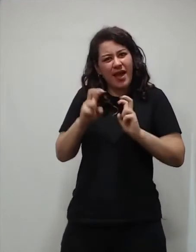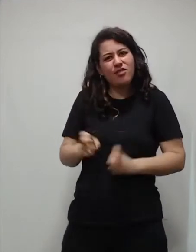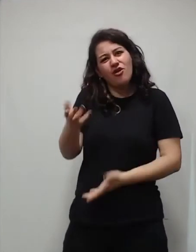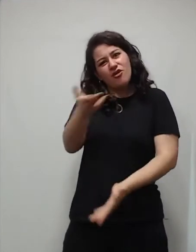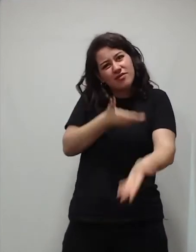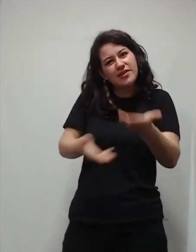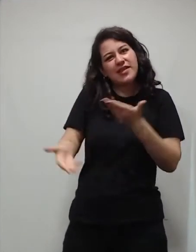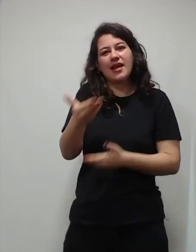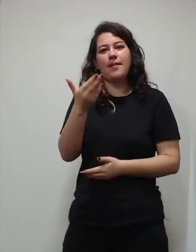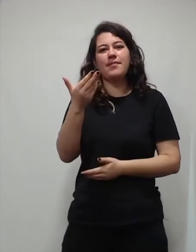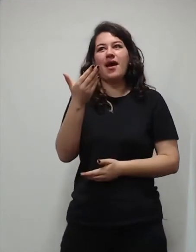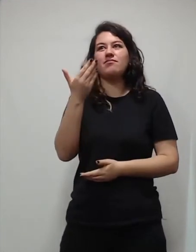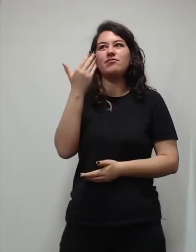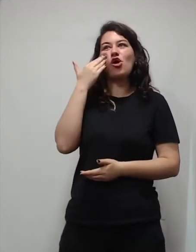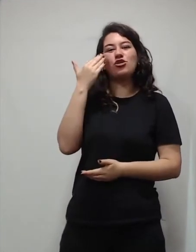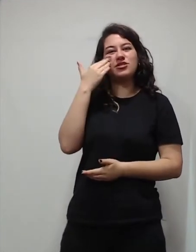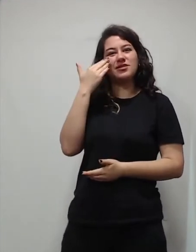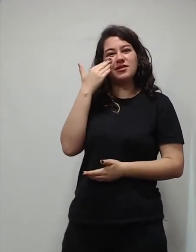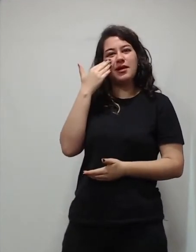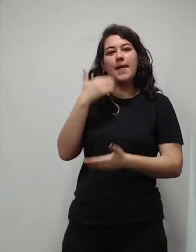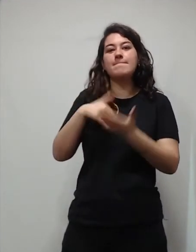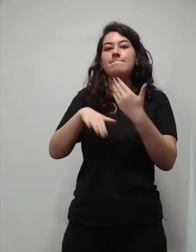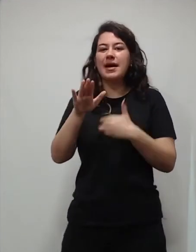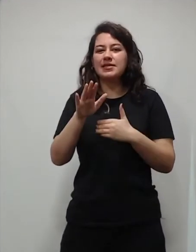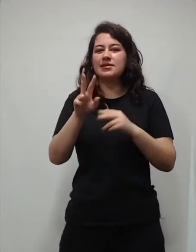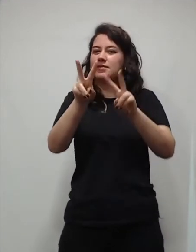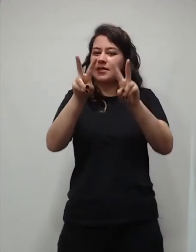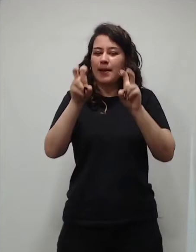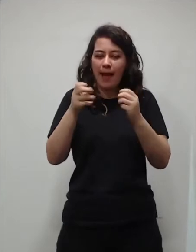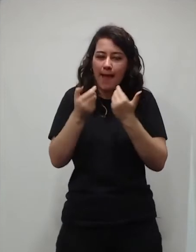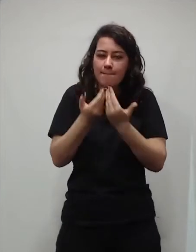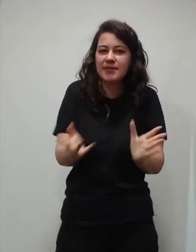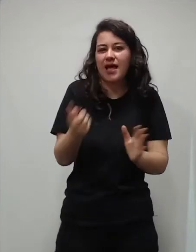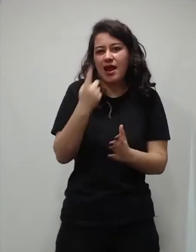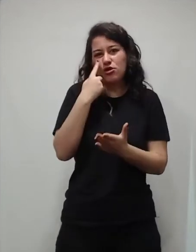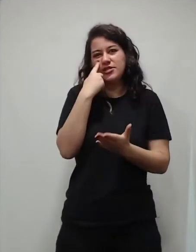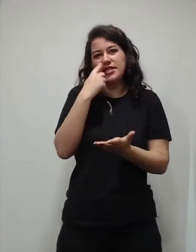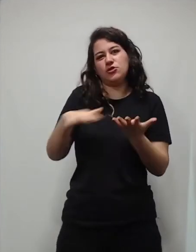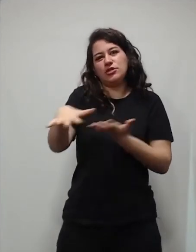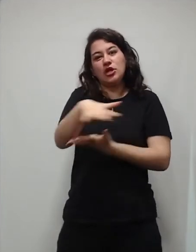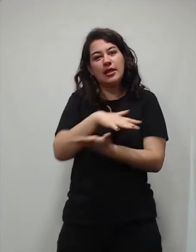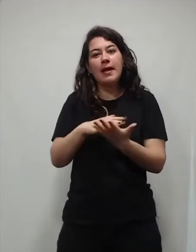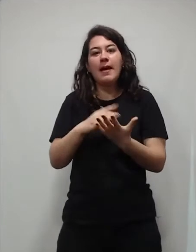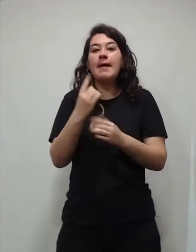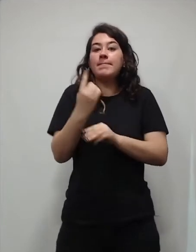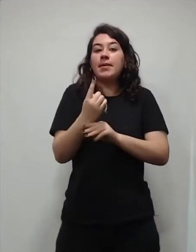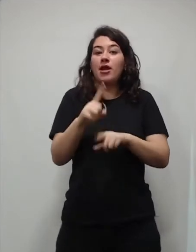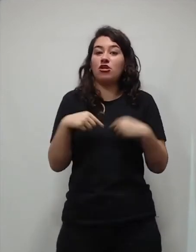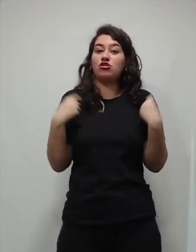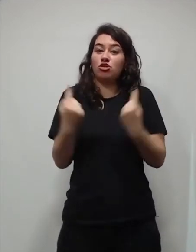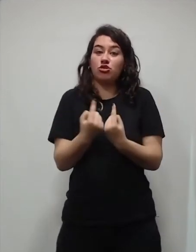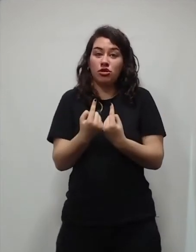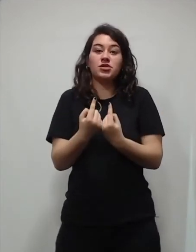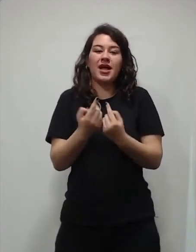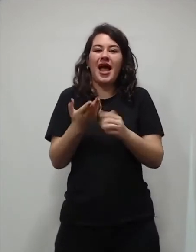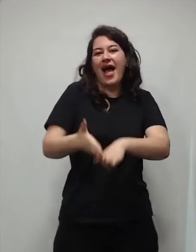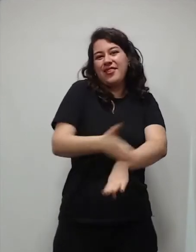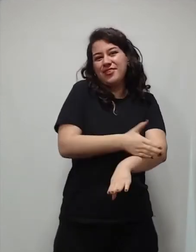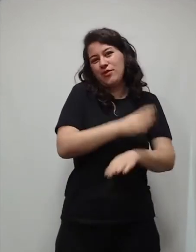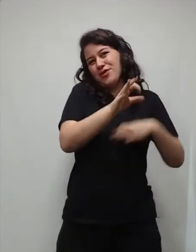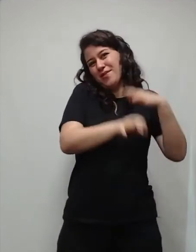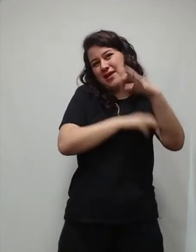intercambiar saber y sobre todo de conocer. Nos toca entonces, como